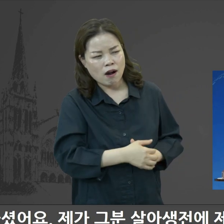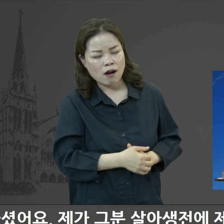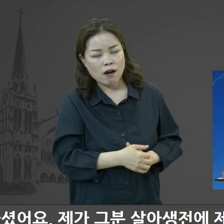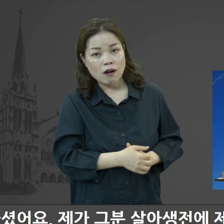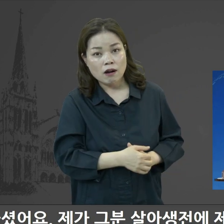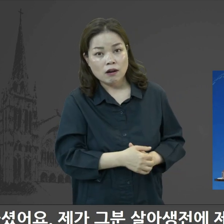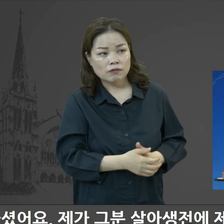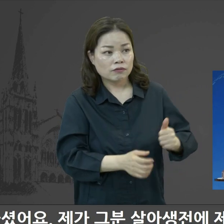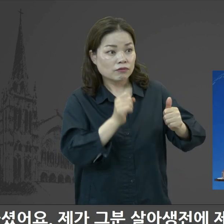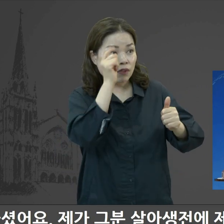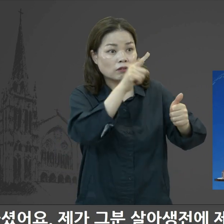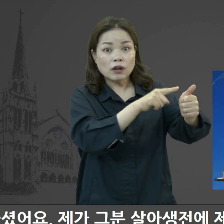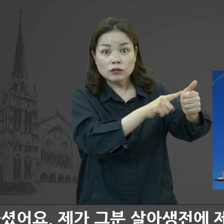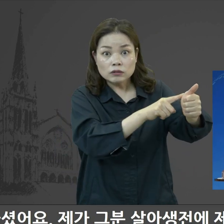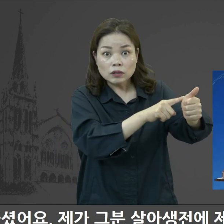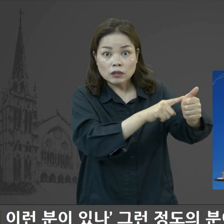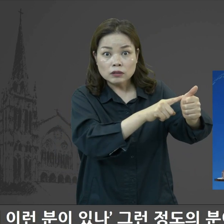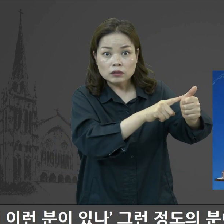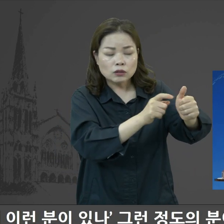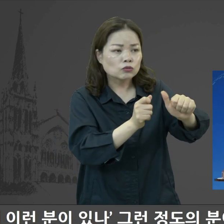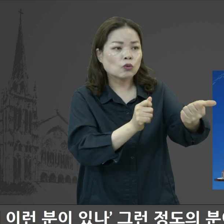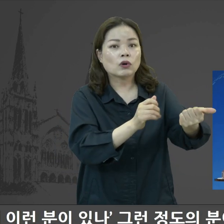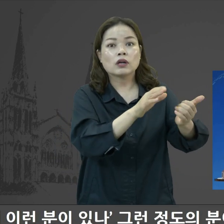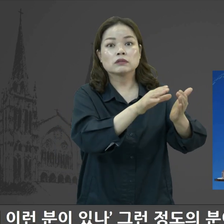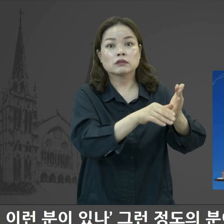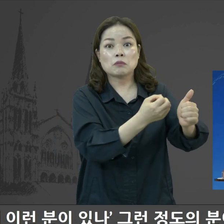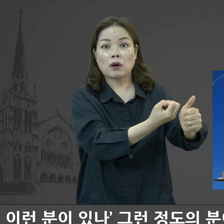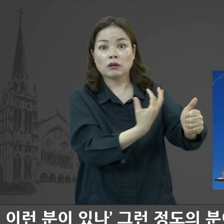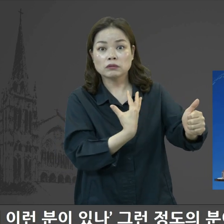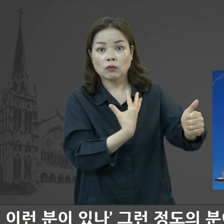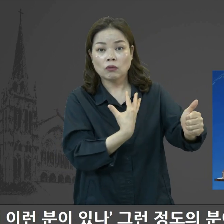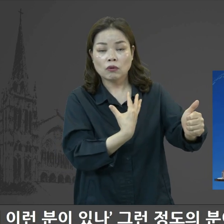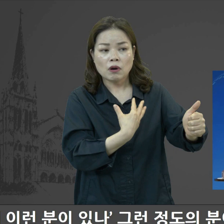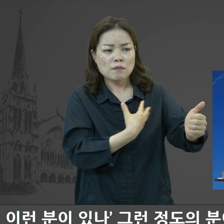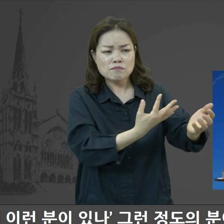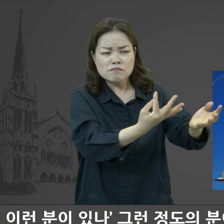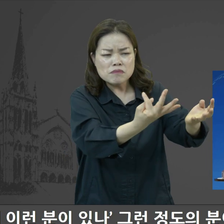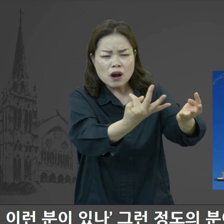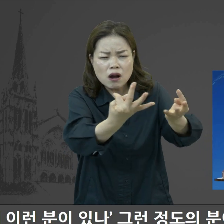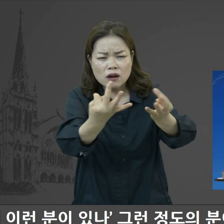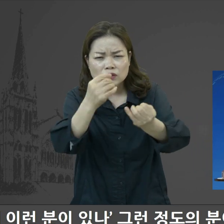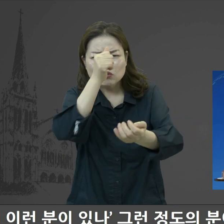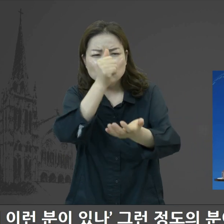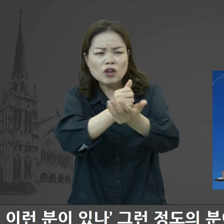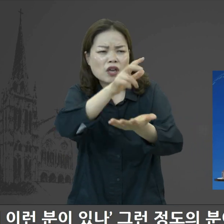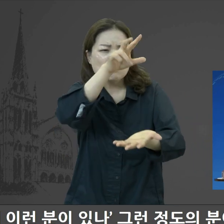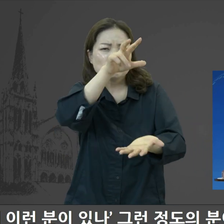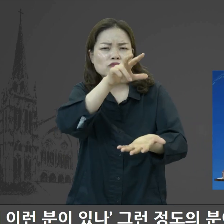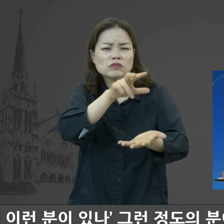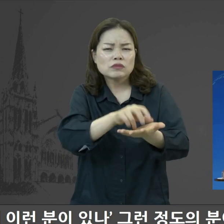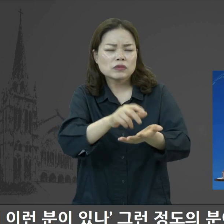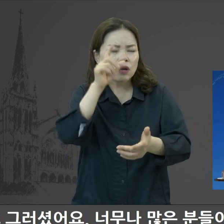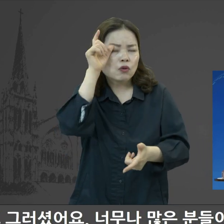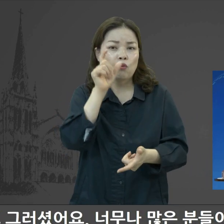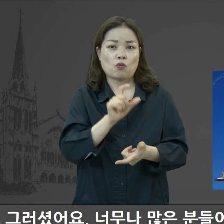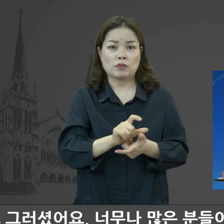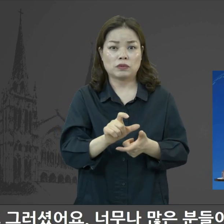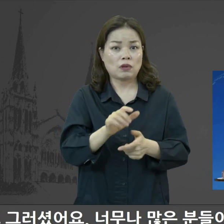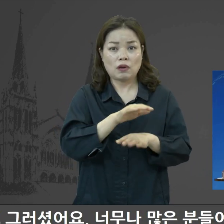그럴 정도의 분이었어요. 그런데 그분이 가실 때도 그러셨어요. 너무나 많은 분들이 죄의 문제로 그렇게 고민을 하는